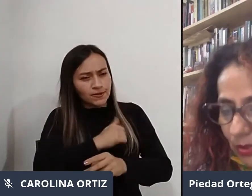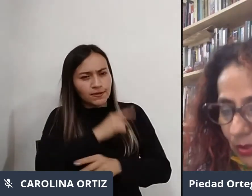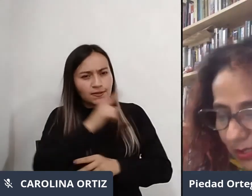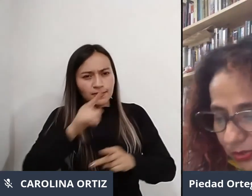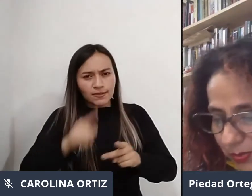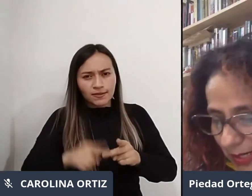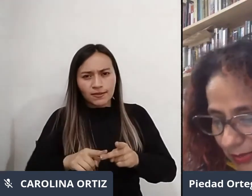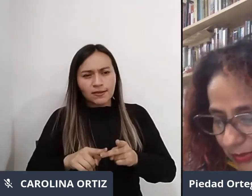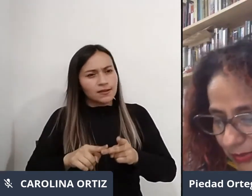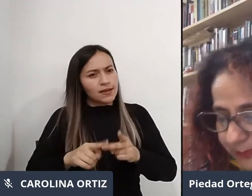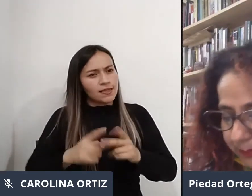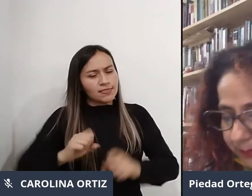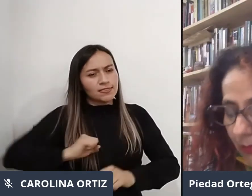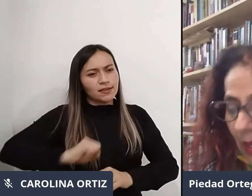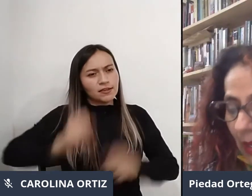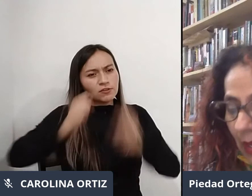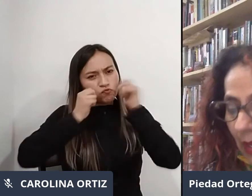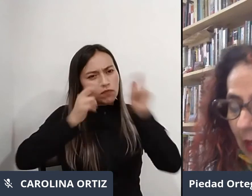de los derechos humanos.